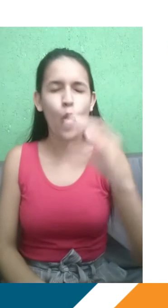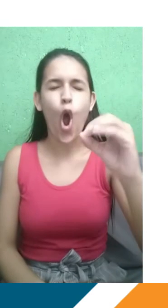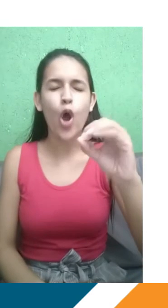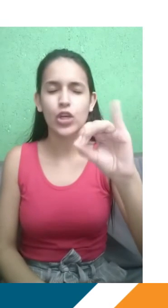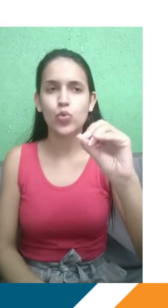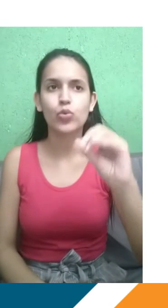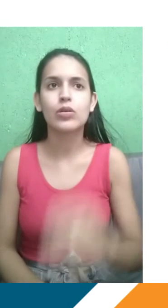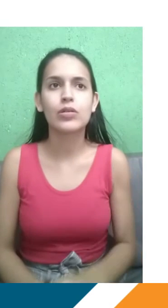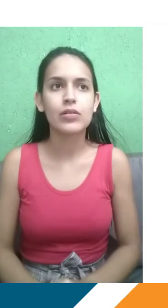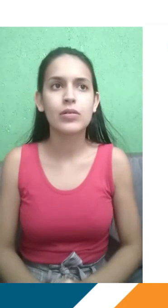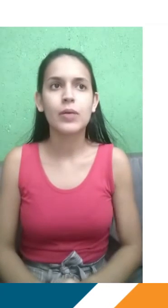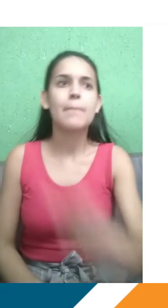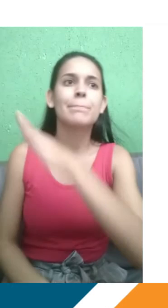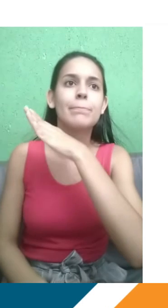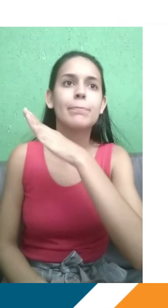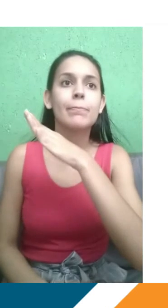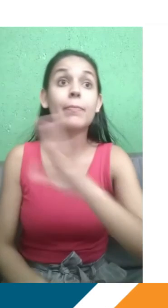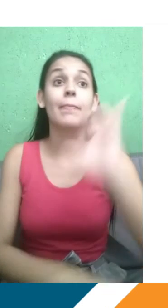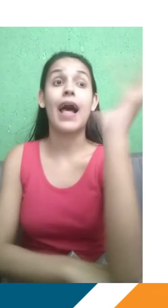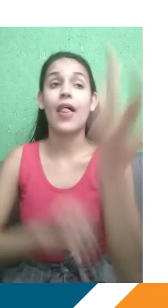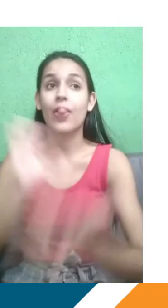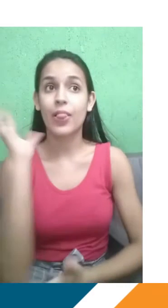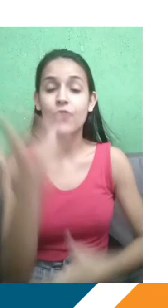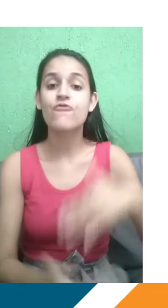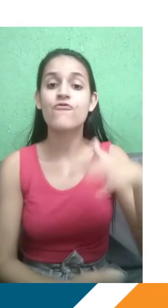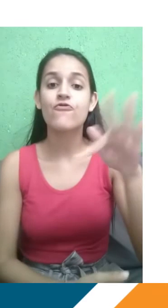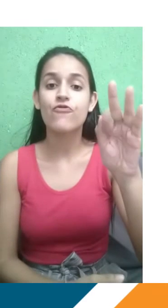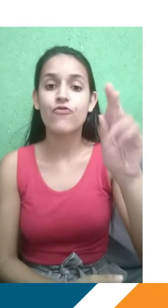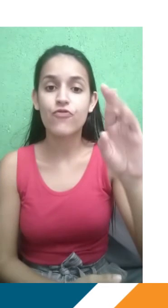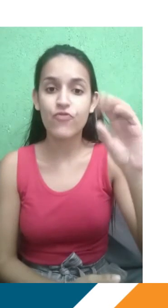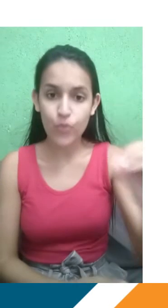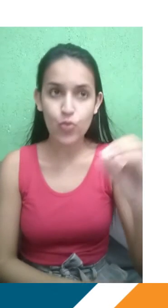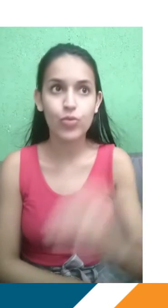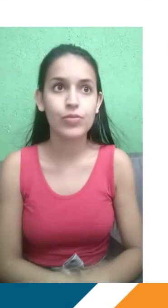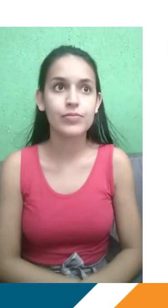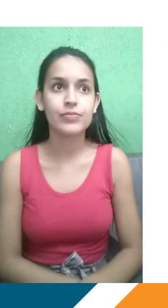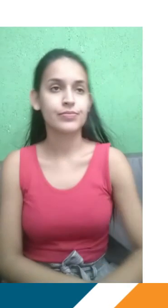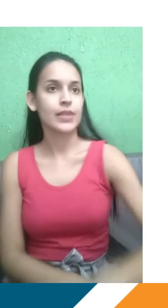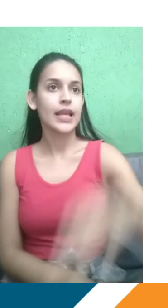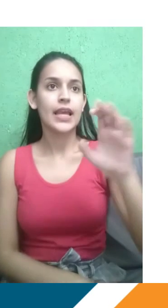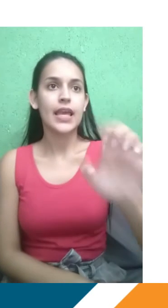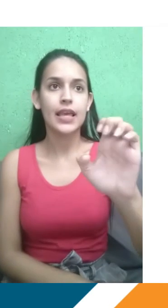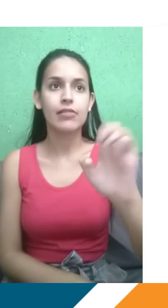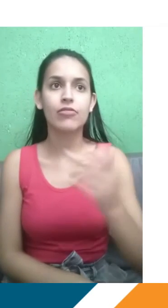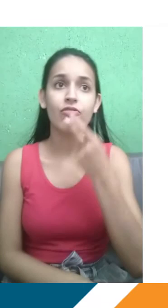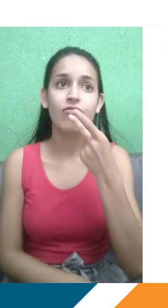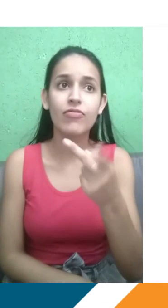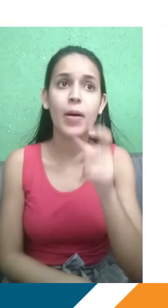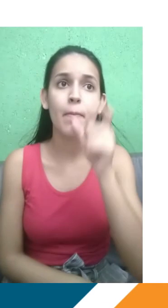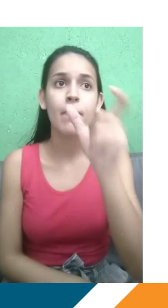ter tido os olhos furados por humanos para que ele não fugisse e cantasse melhor. Nessa composição